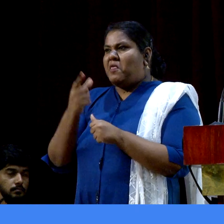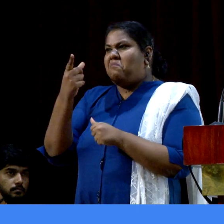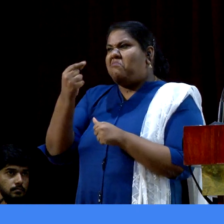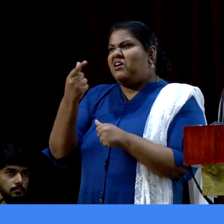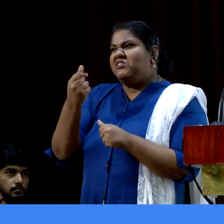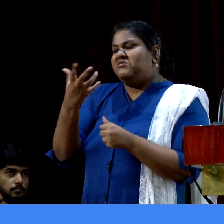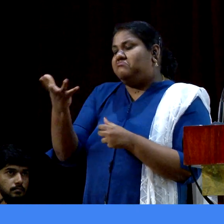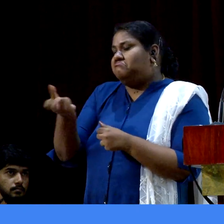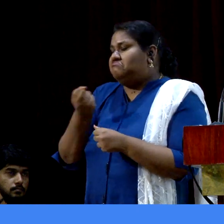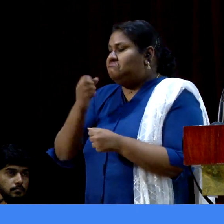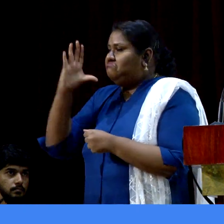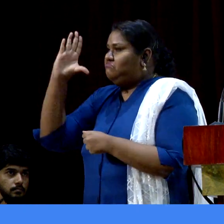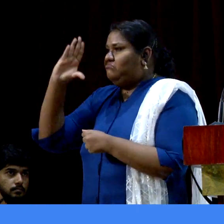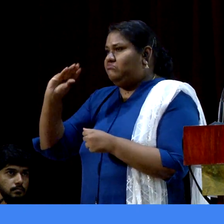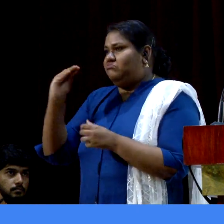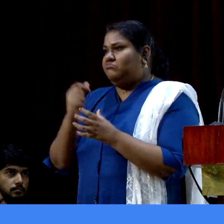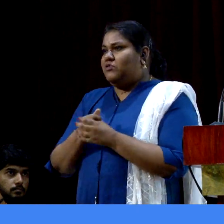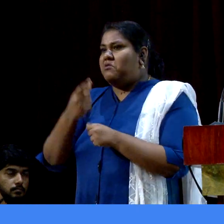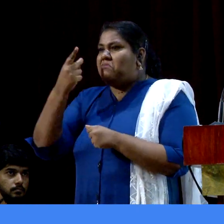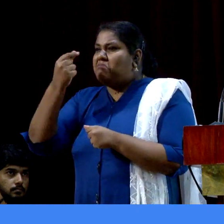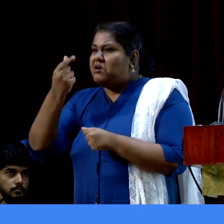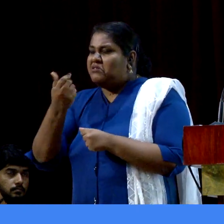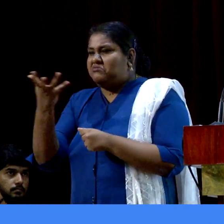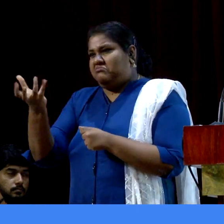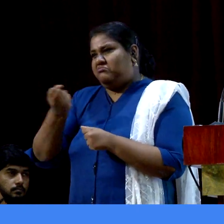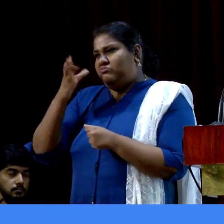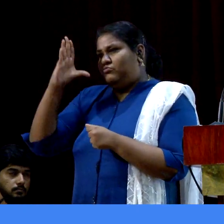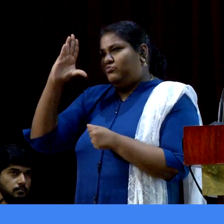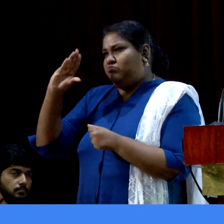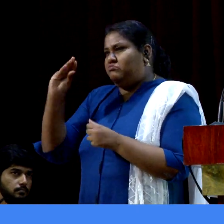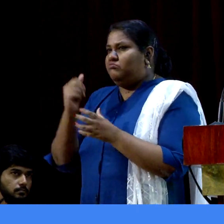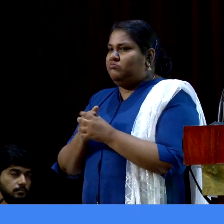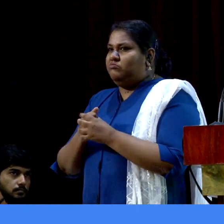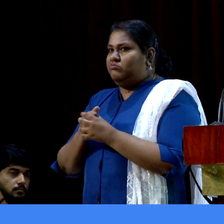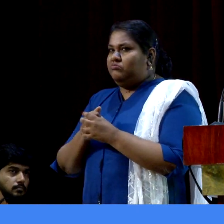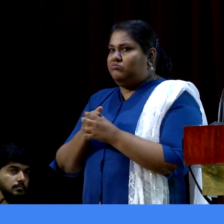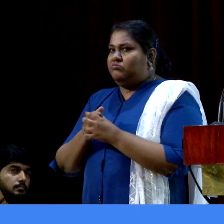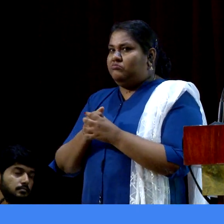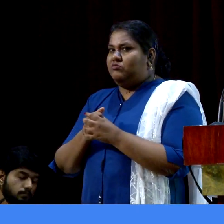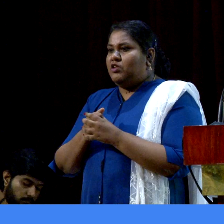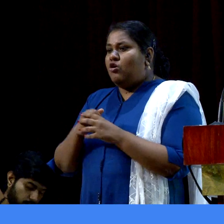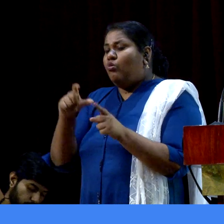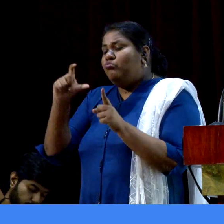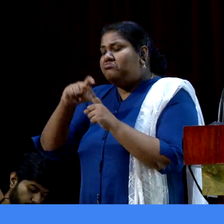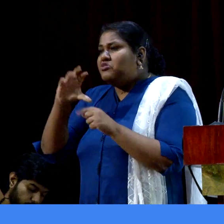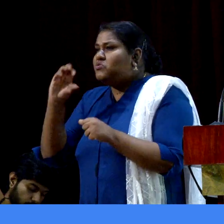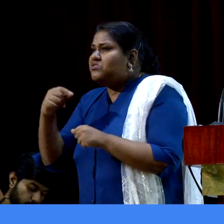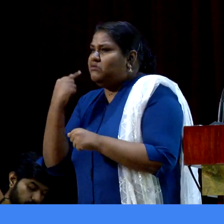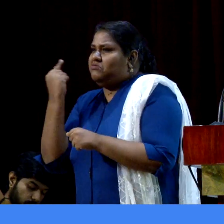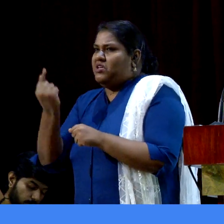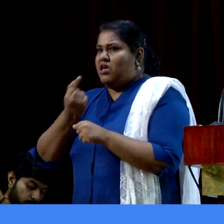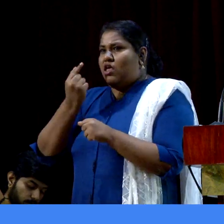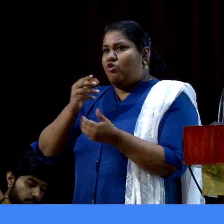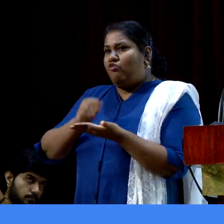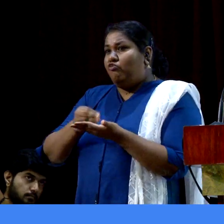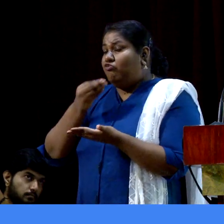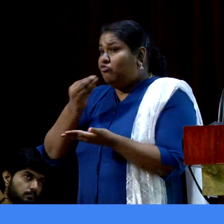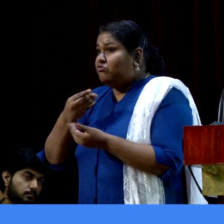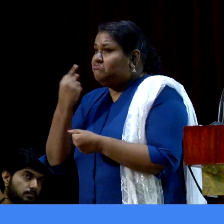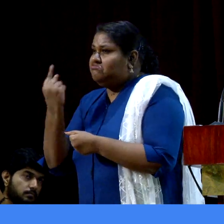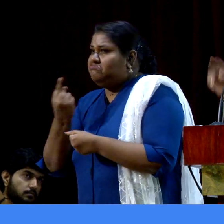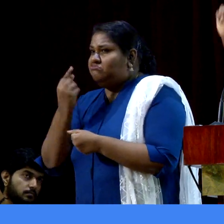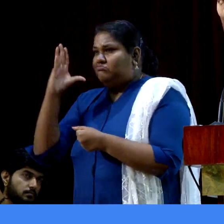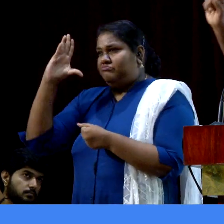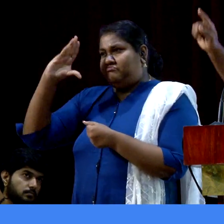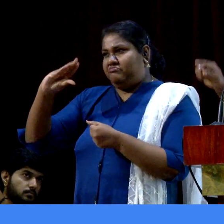கிடையாது, கூலி என்பதும் கிடையாது, உணவு மட்டுமே கூலி. அந்த உணவும் அளவோடு, அதுவும் கையேந்து தர வேண்டிய